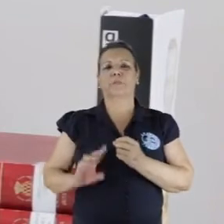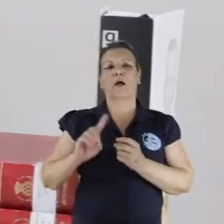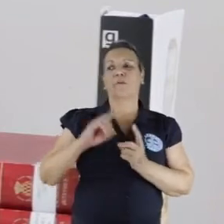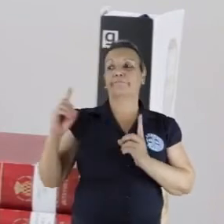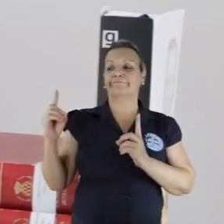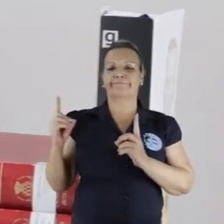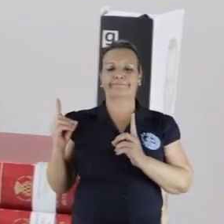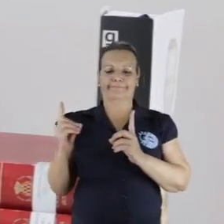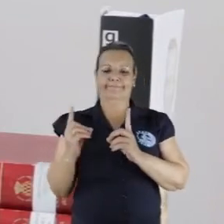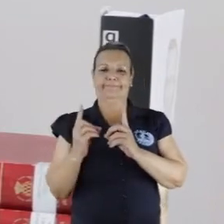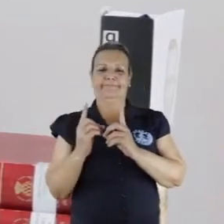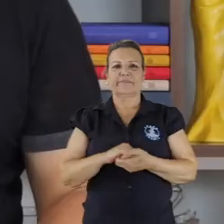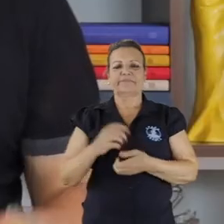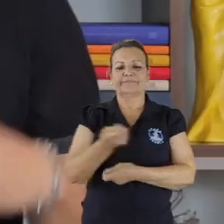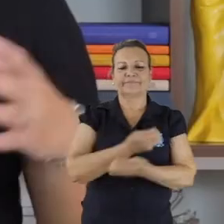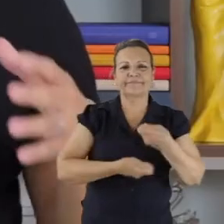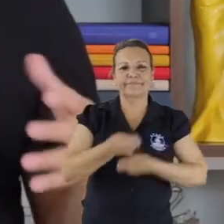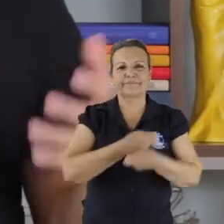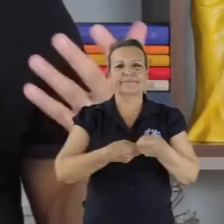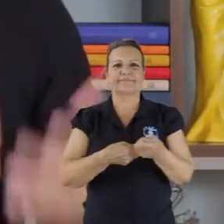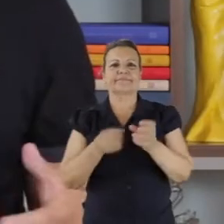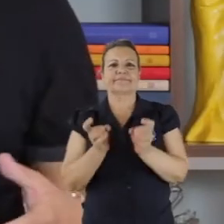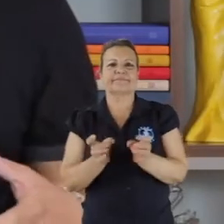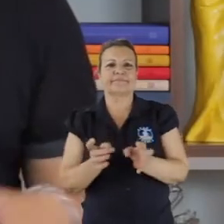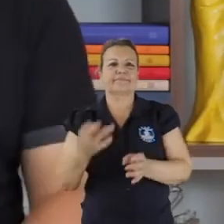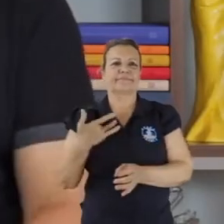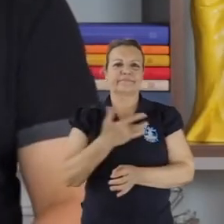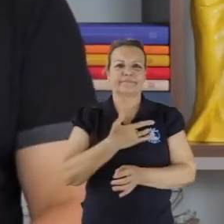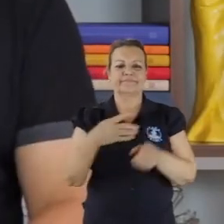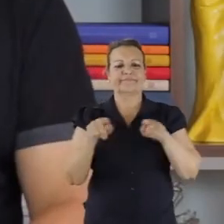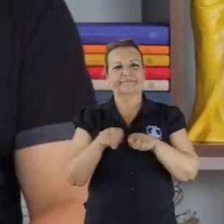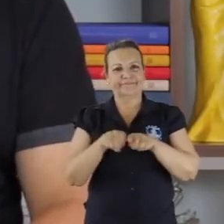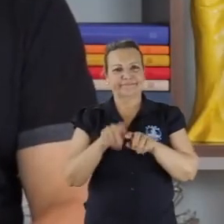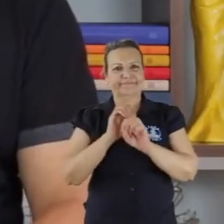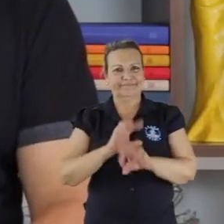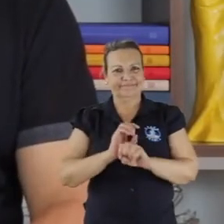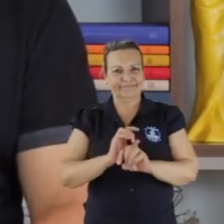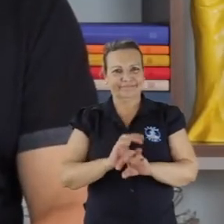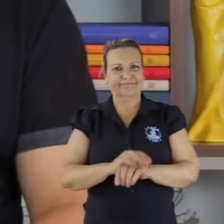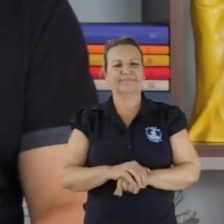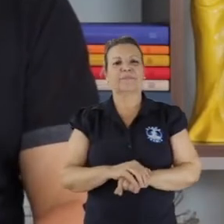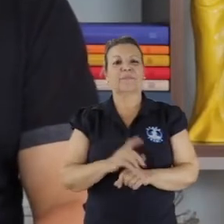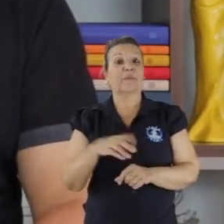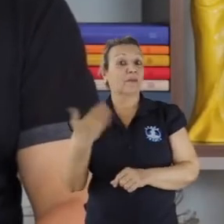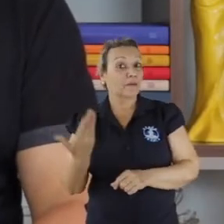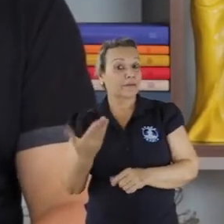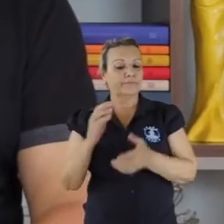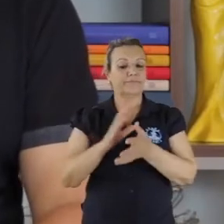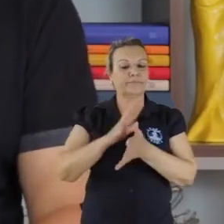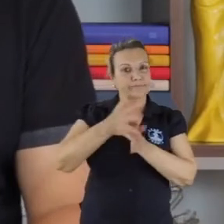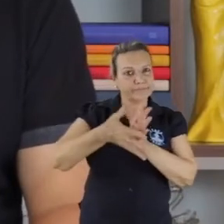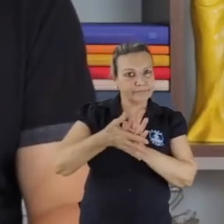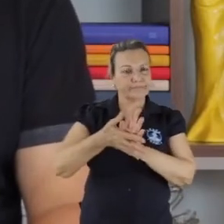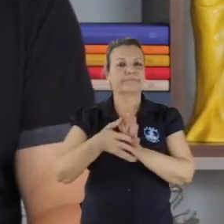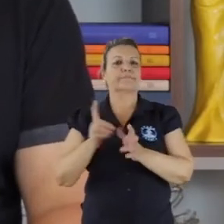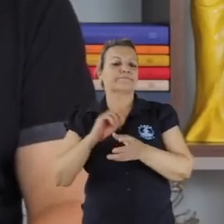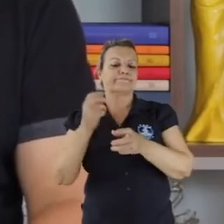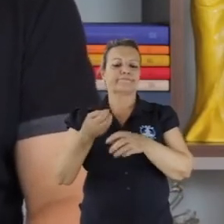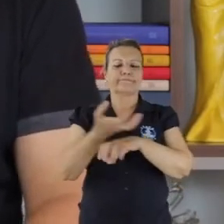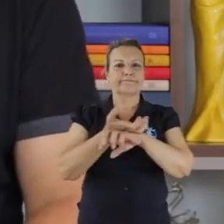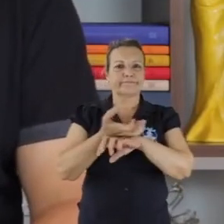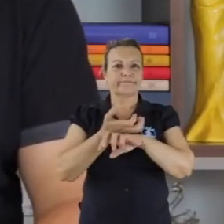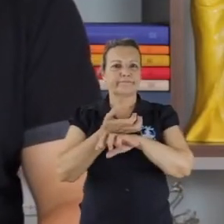trazê-lo para perto de nós. Mercantilizamos a saúde e também a educação. Enquanto a língua brasileira de sinais não cair no